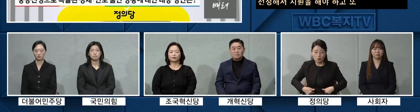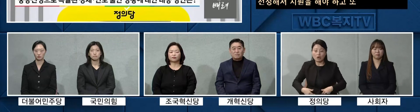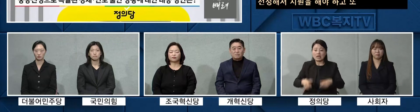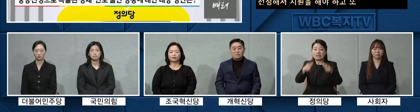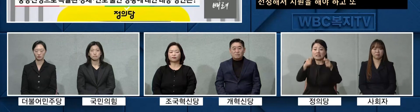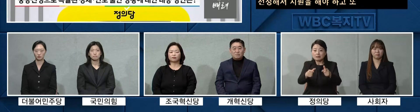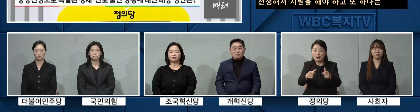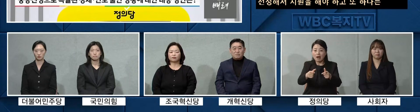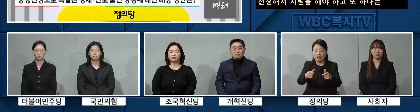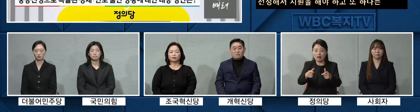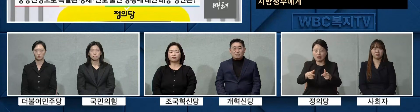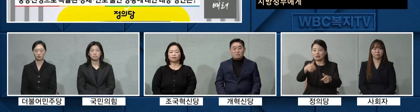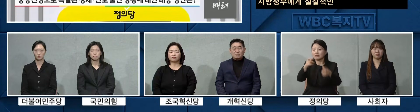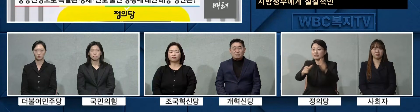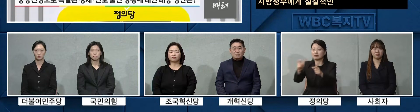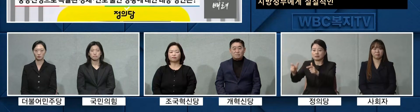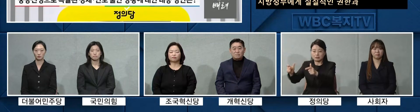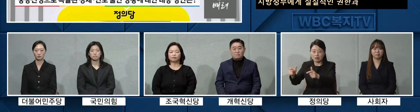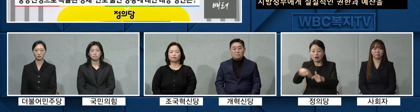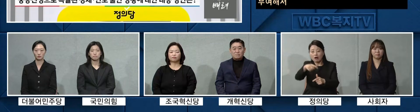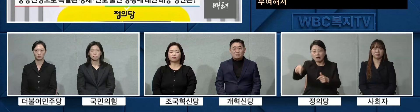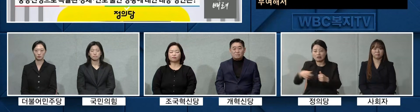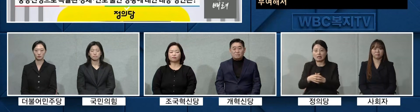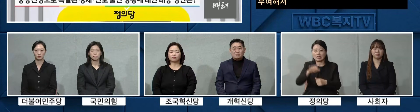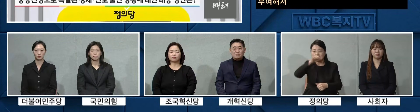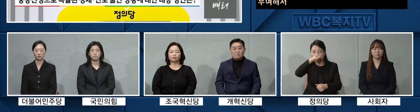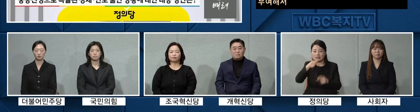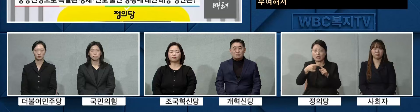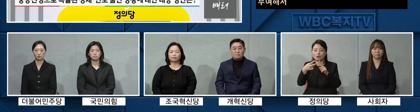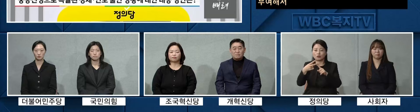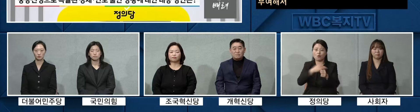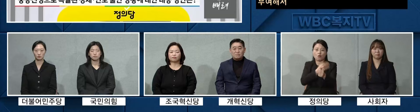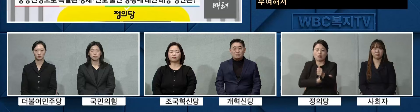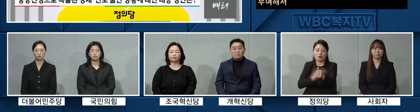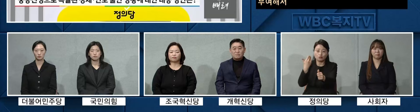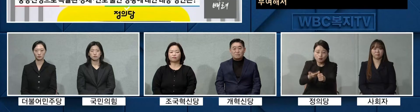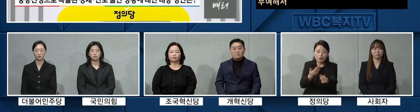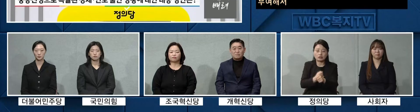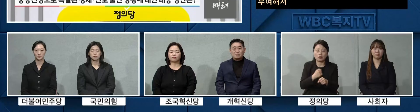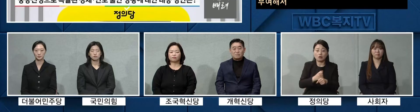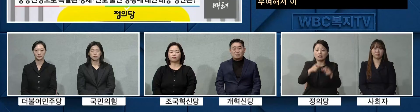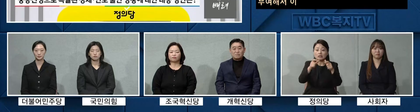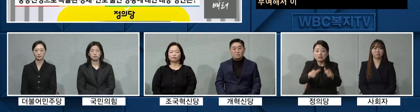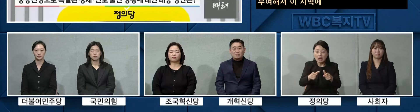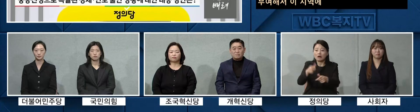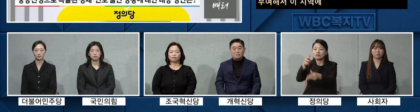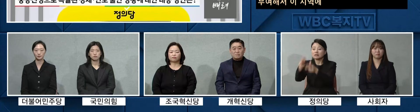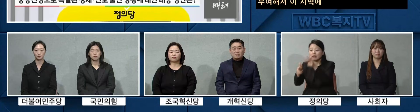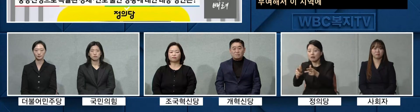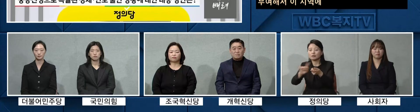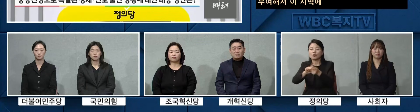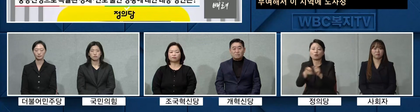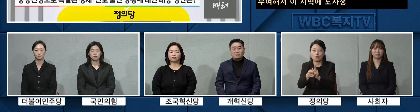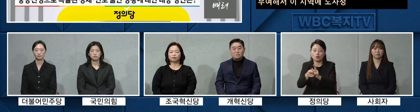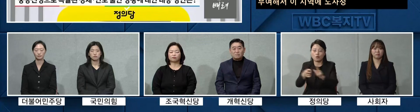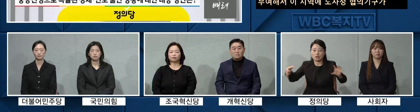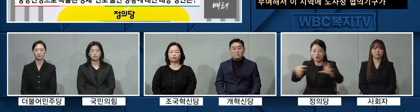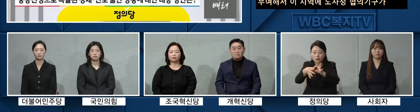권한과 예산을 부여해가지고 이 지역의 노사정 협의기구가 제대로 작동하게 해줘야 되는데, 지역에